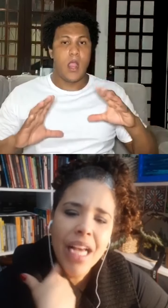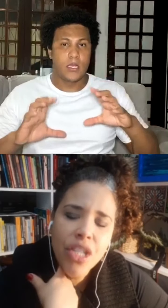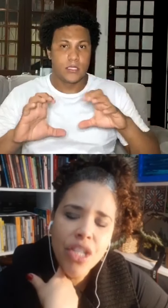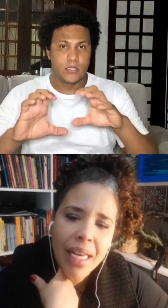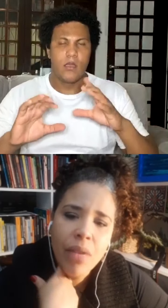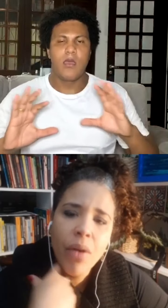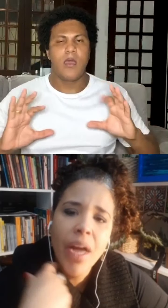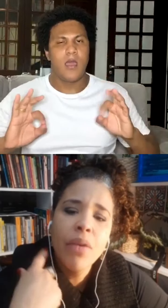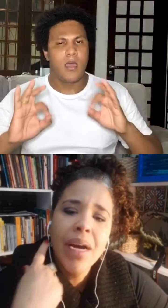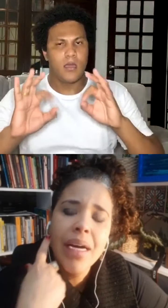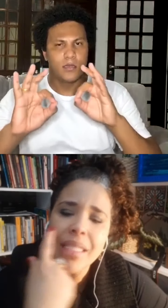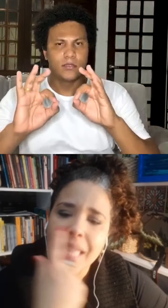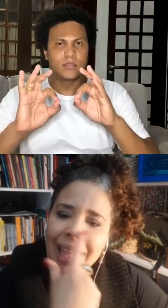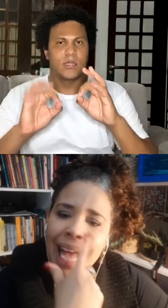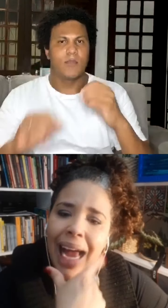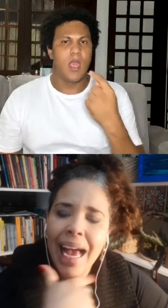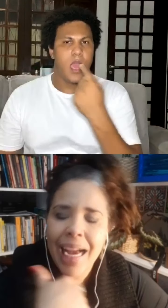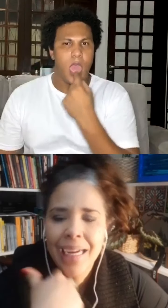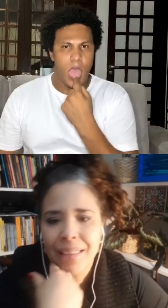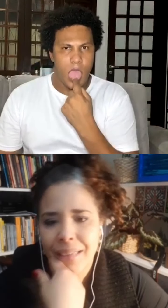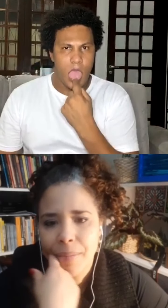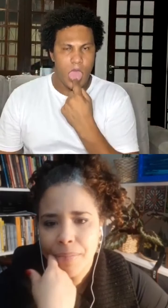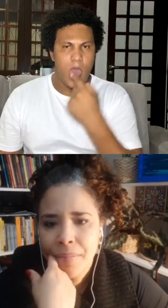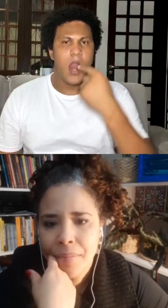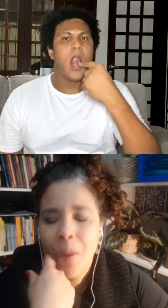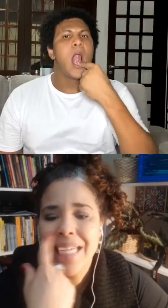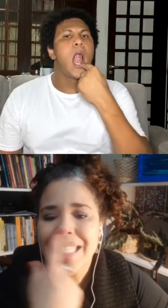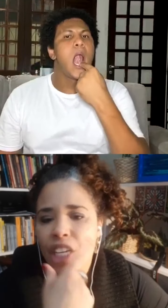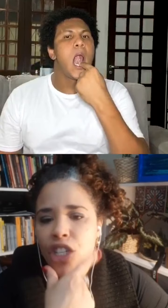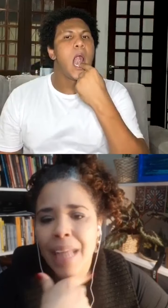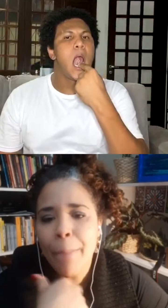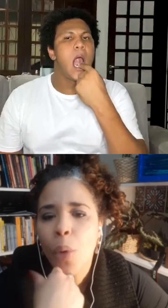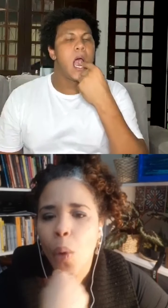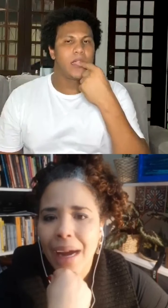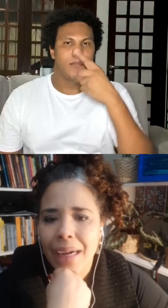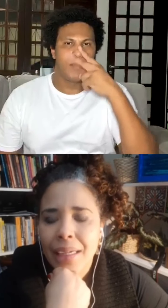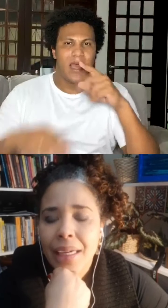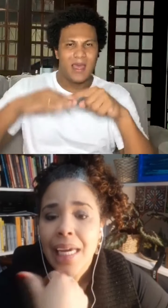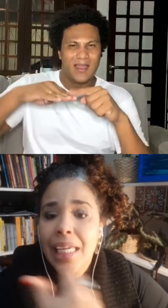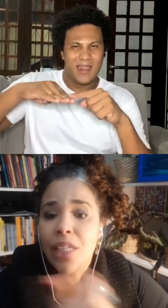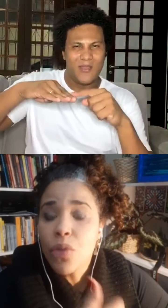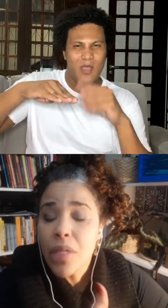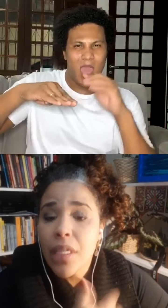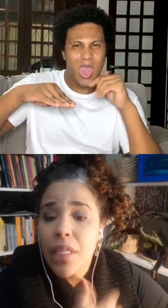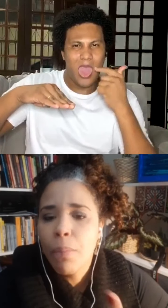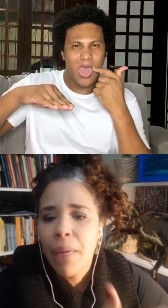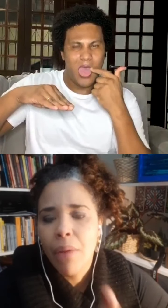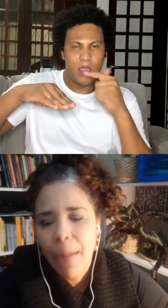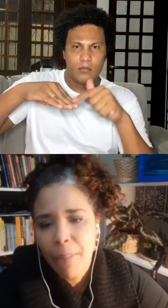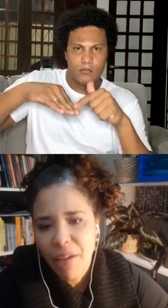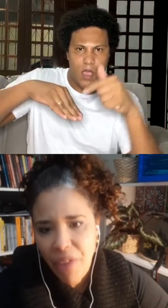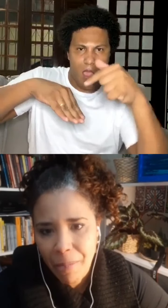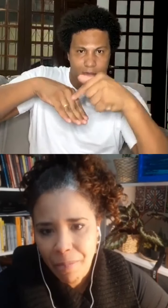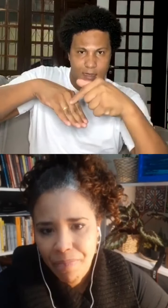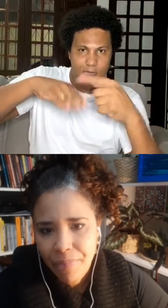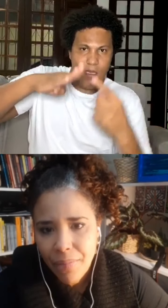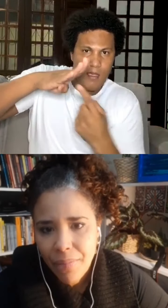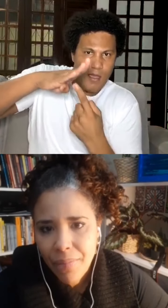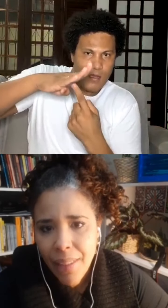da língua, e o câncer da garganta, o câncer da boca, induzido pelo HPV.